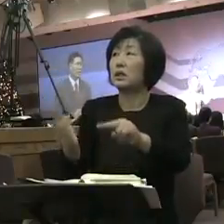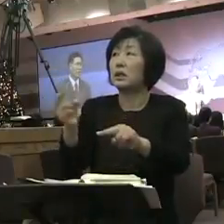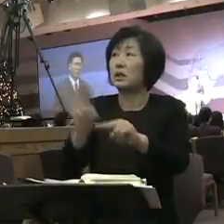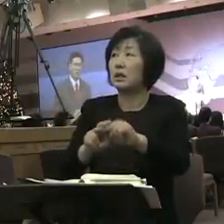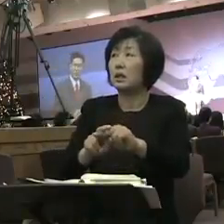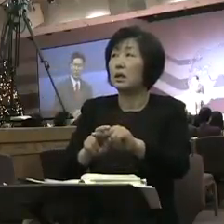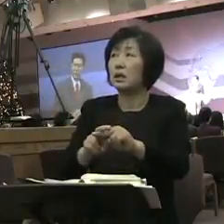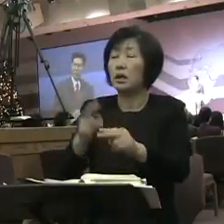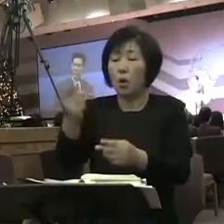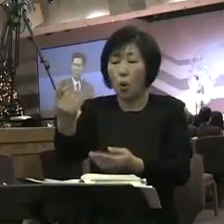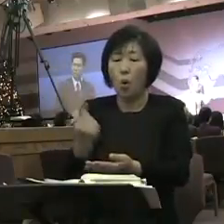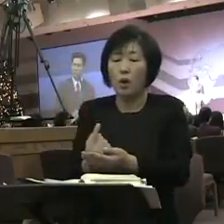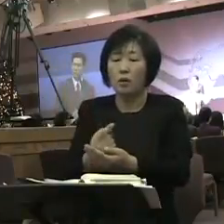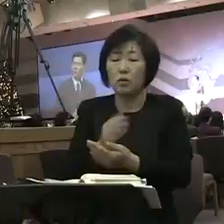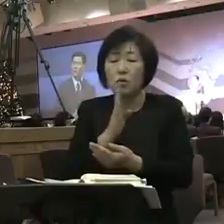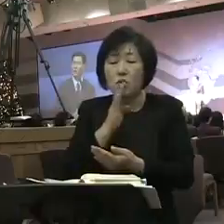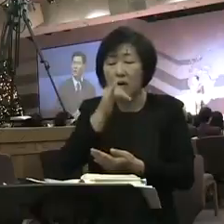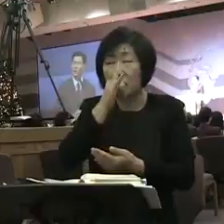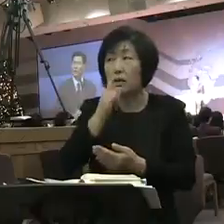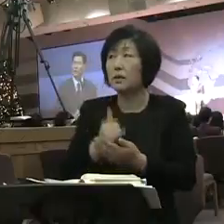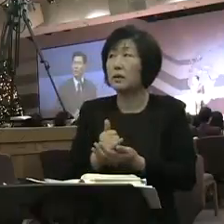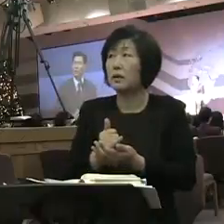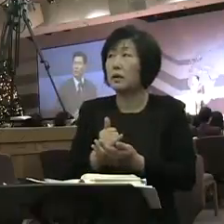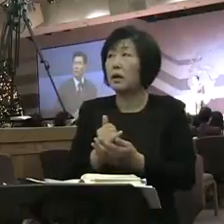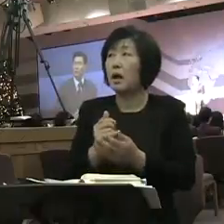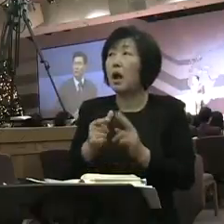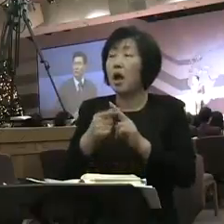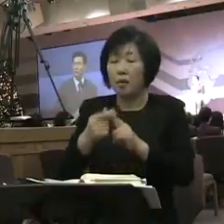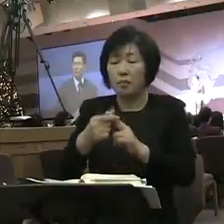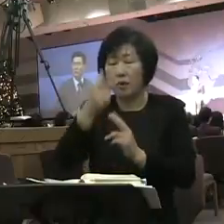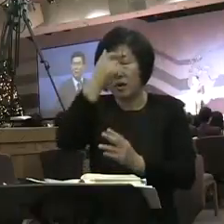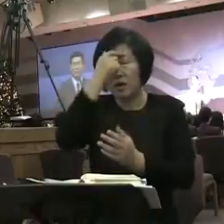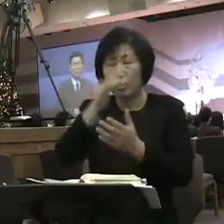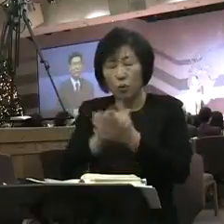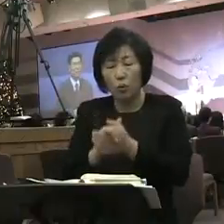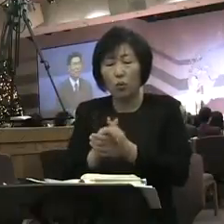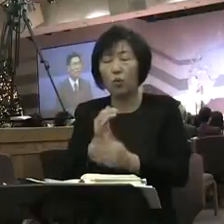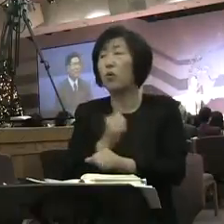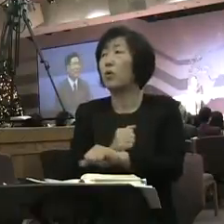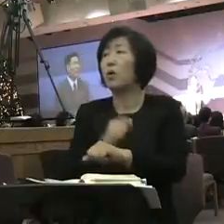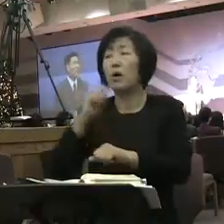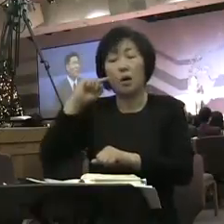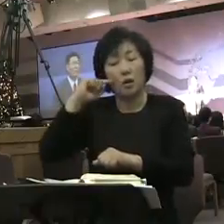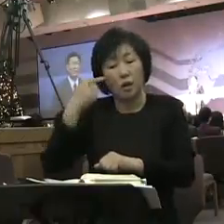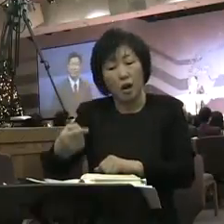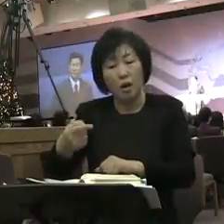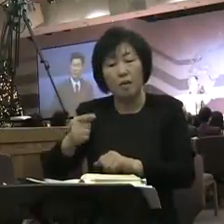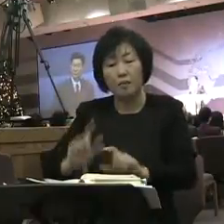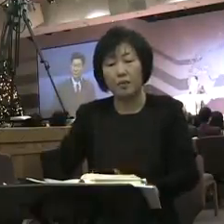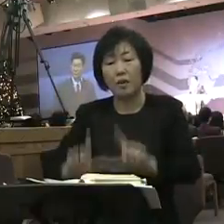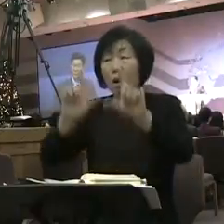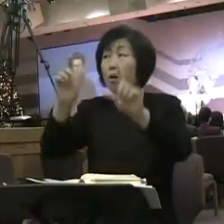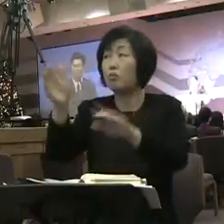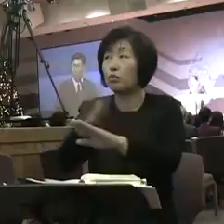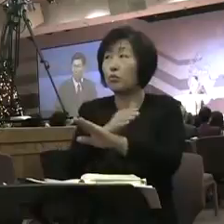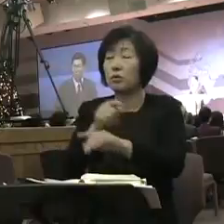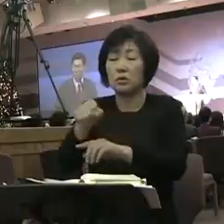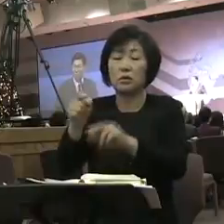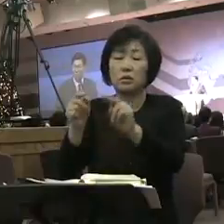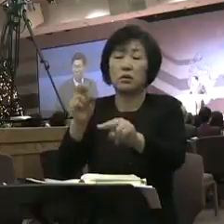테니까 같이 나와서 기도하시기 바랍니다. 제가 이렇게 얘기했어요. 그 다음 날부터 제가 그 자리에 안 나갈 수가 있겠어요?